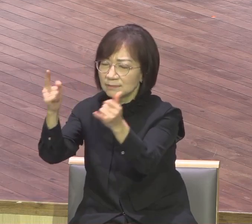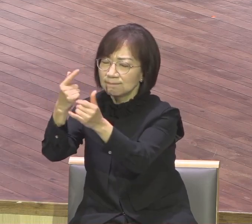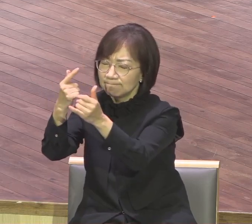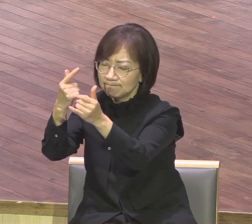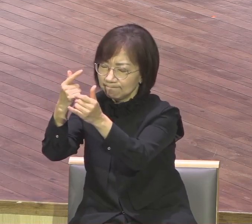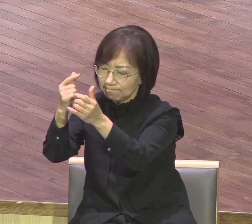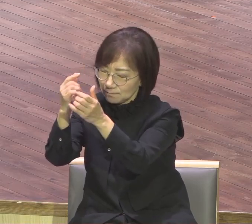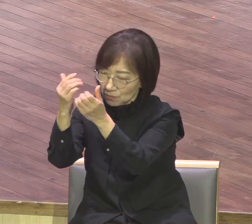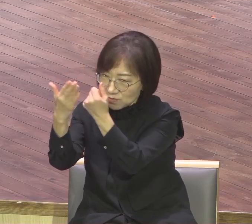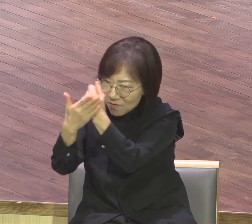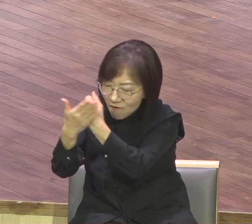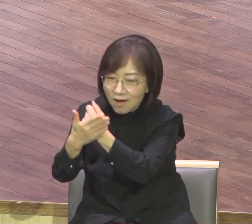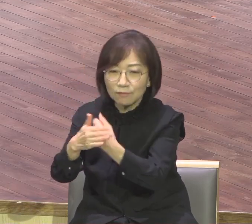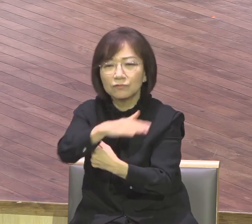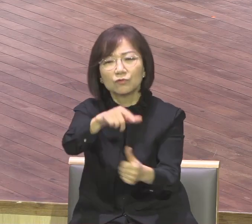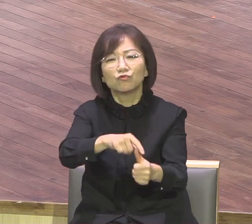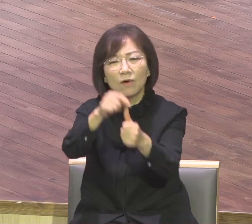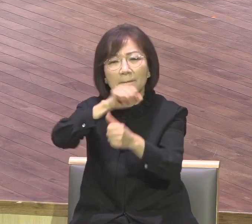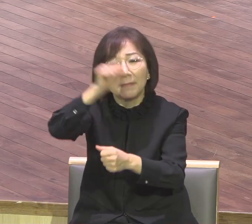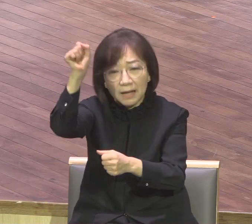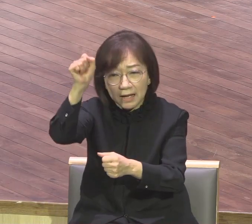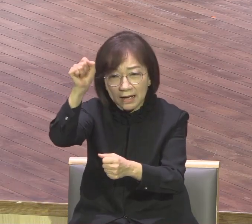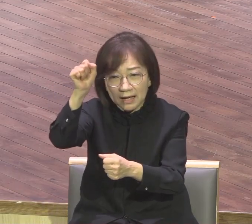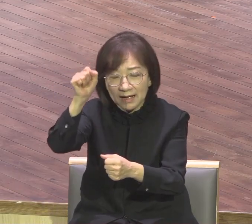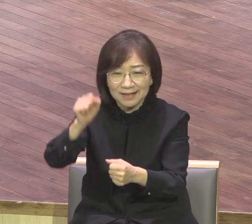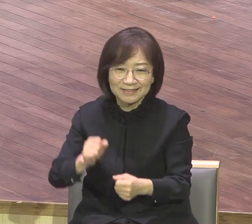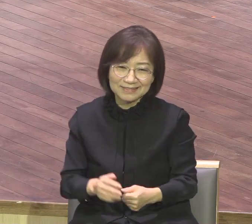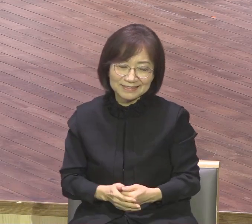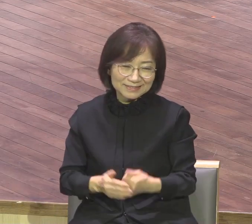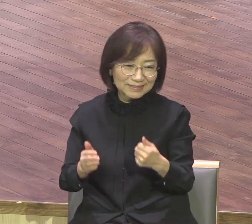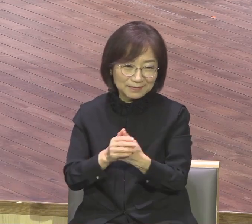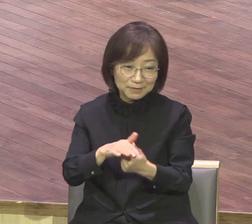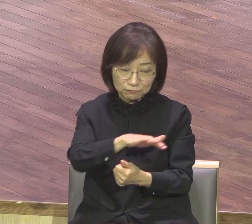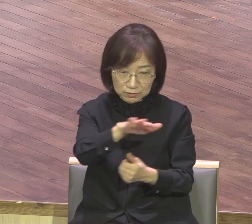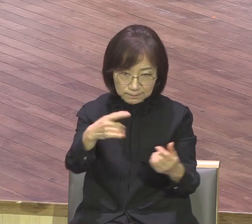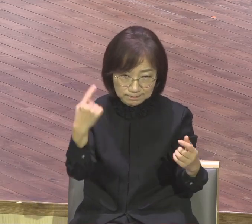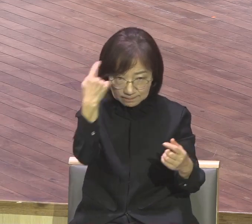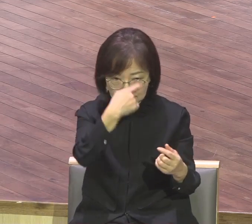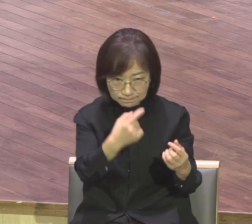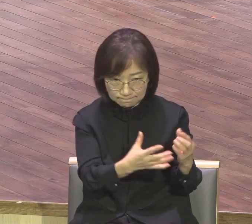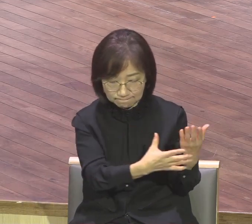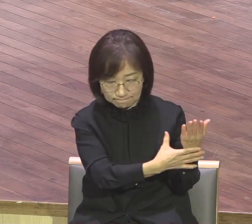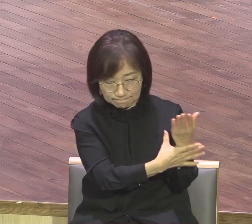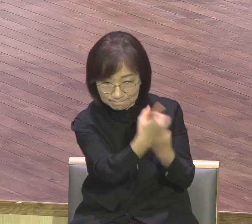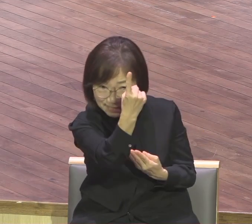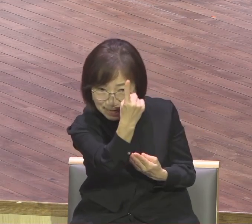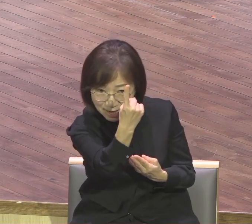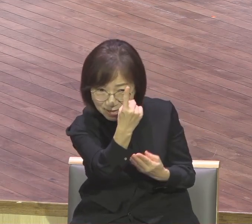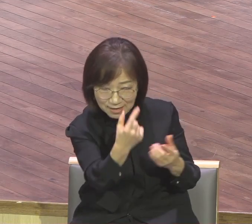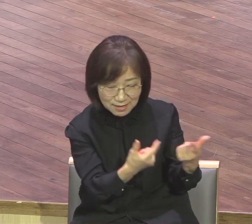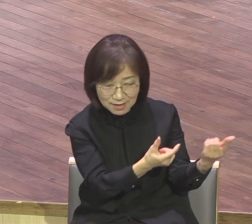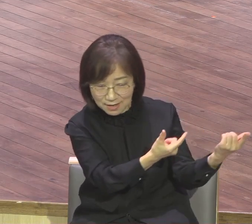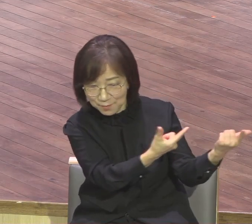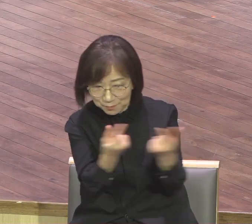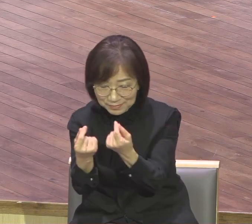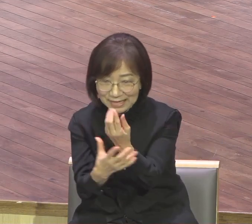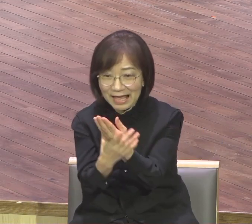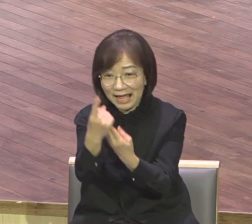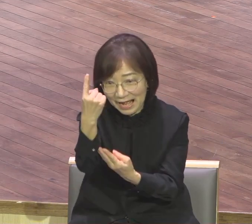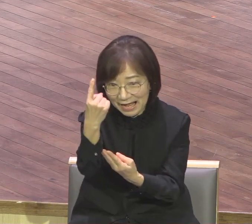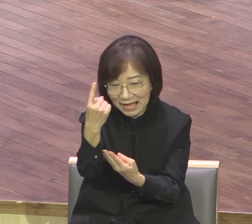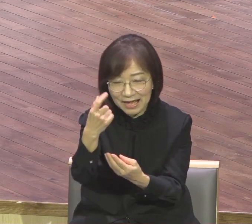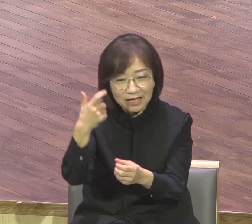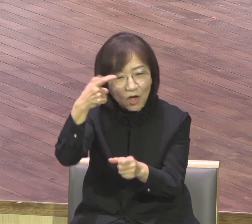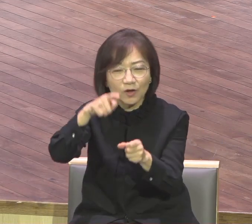ese mismo Jesucristo. 자, 이런 하나된 의식 이것이요 영적 한 가족 의식인데 이게 삶